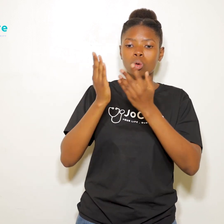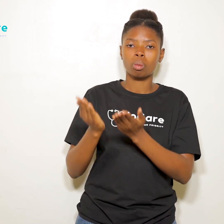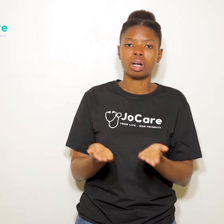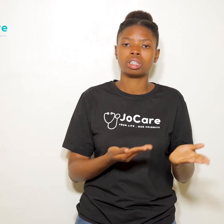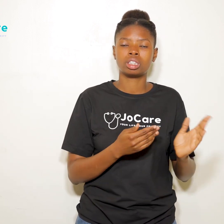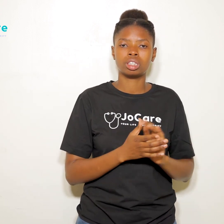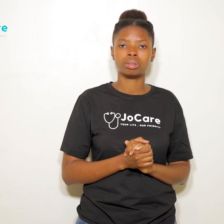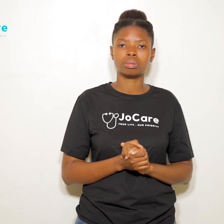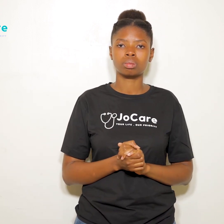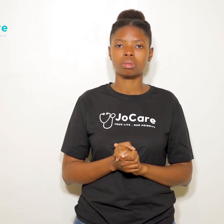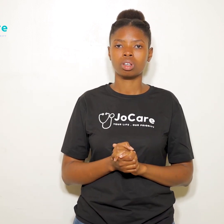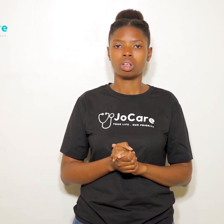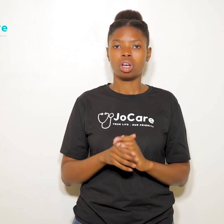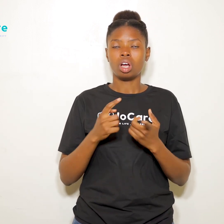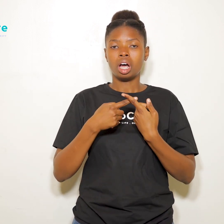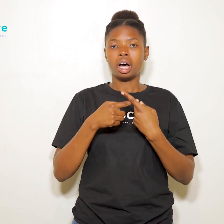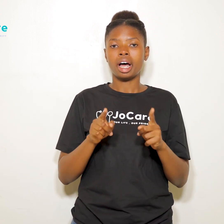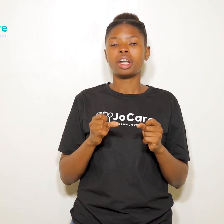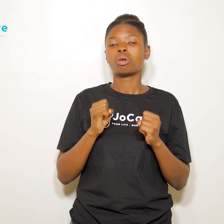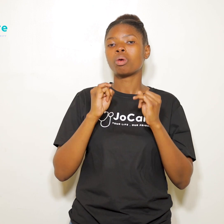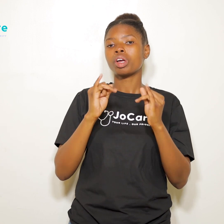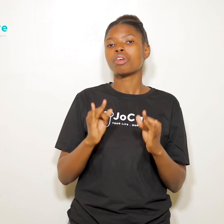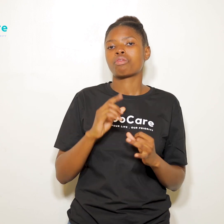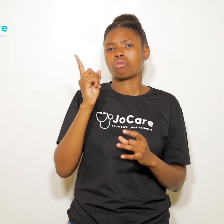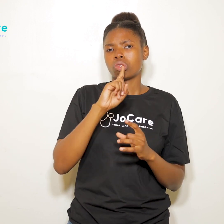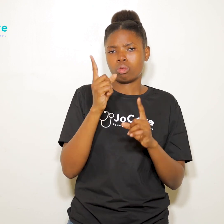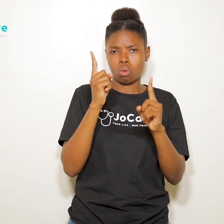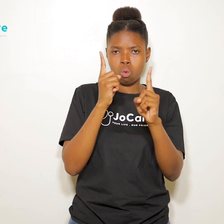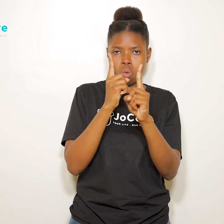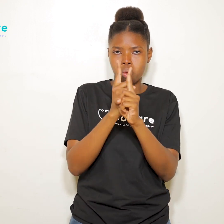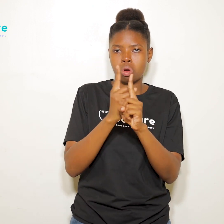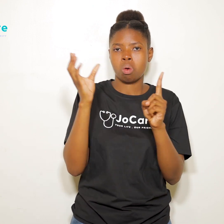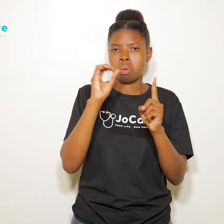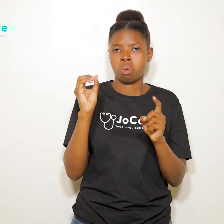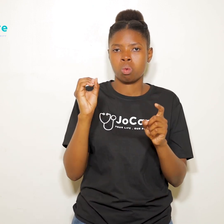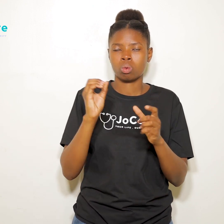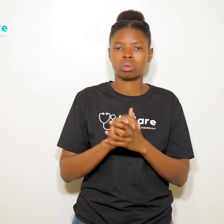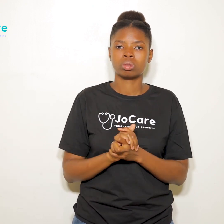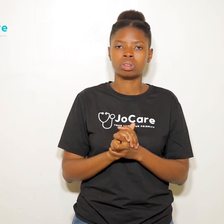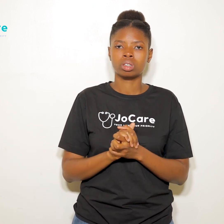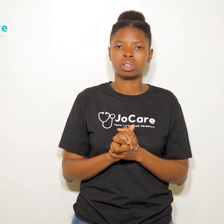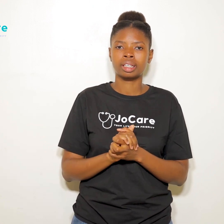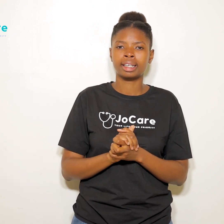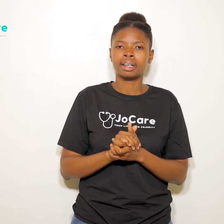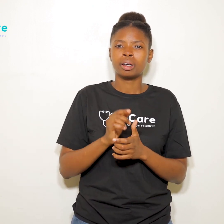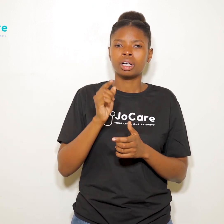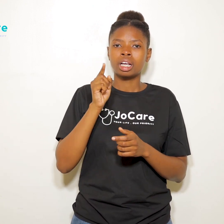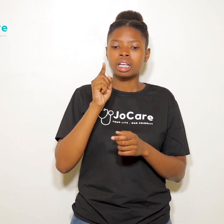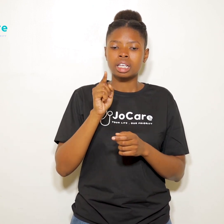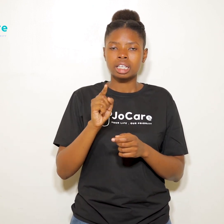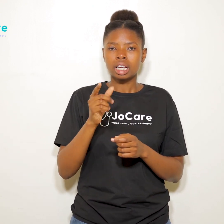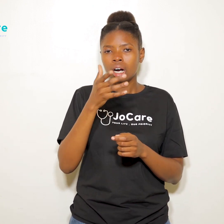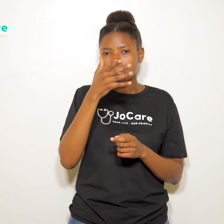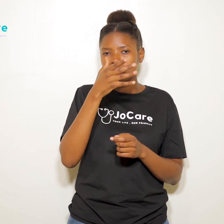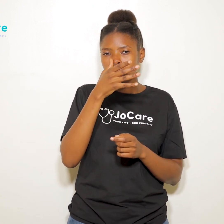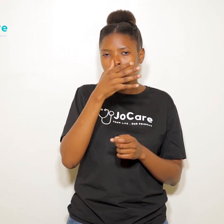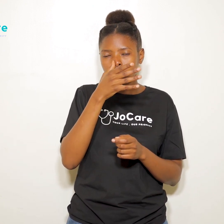noneho yaramutse nta guhura kw'intangangabo n'intangangore byabayeho, nibyo bituma noneho ya mihango iza.